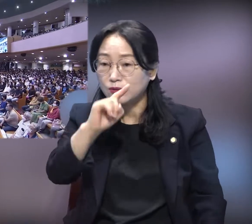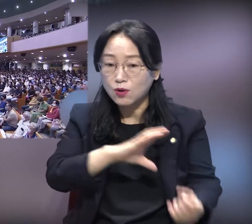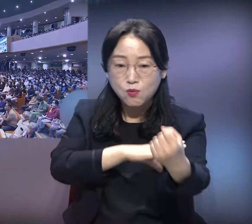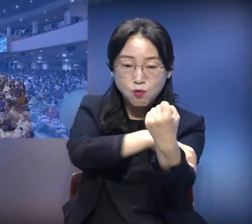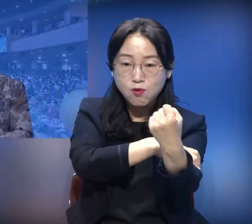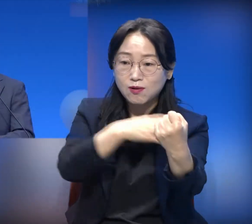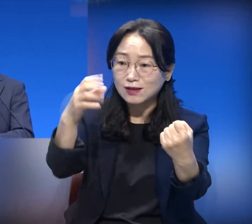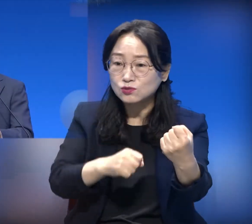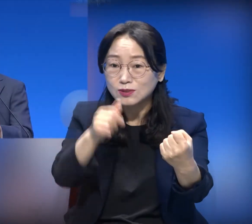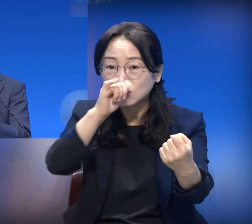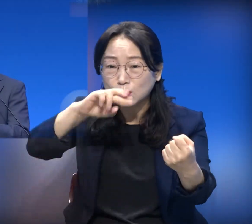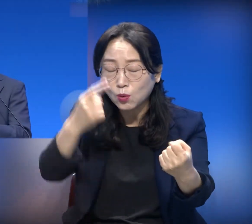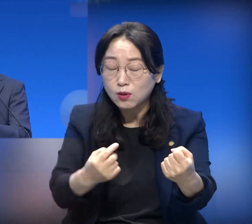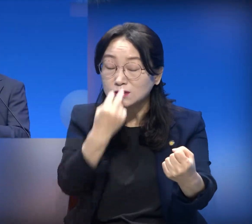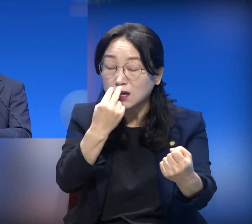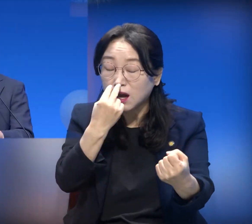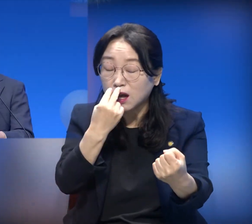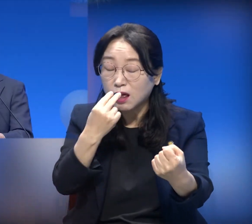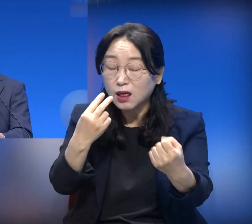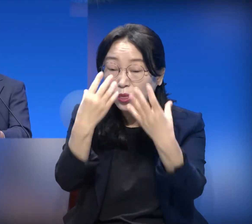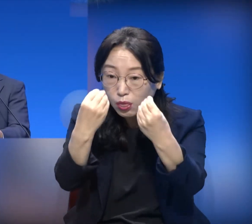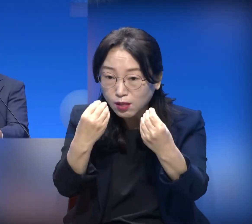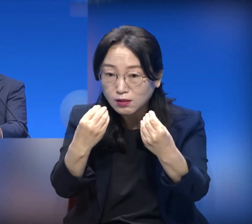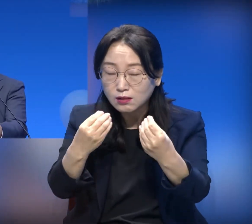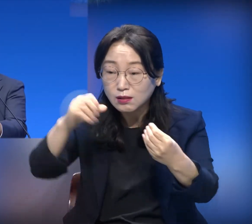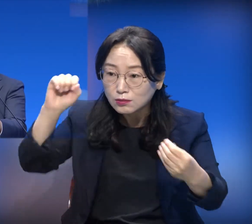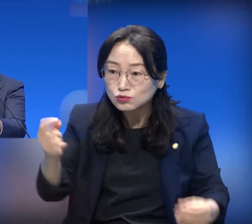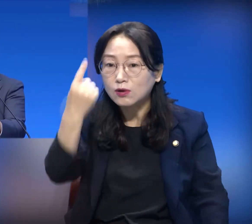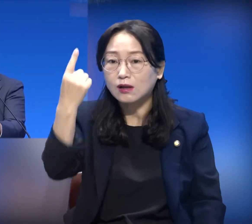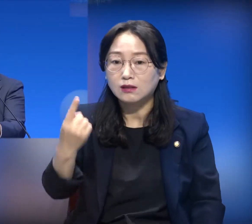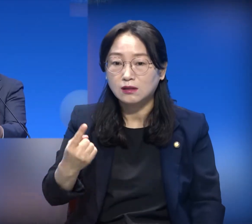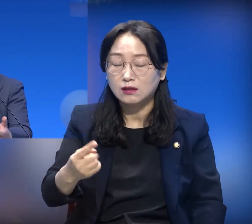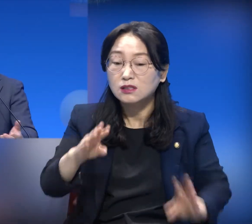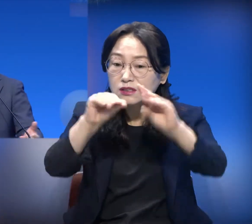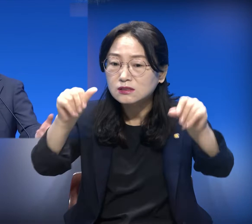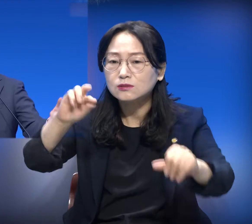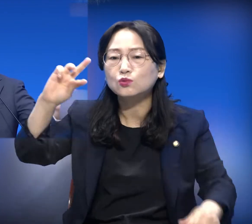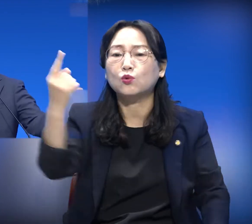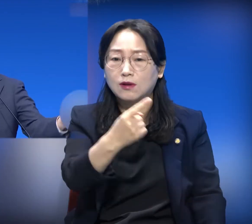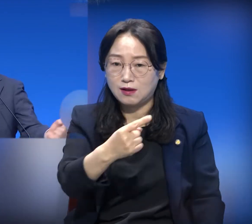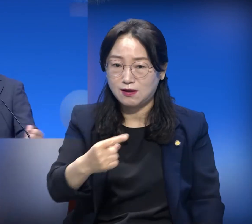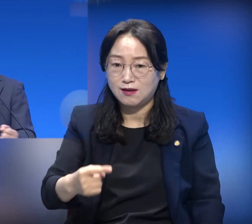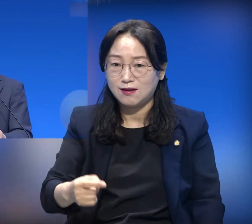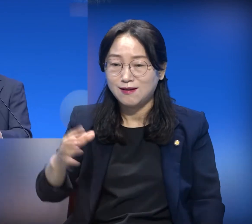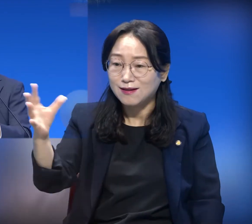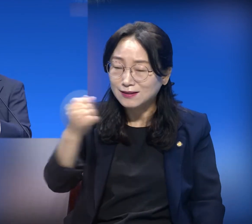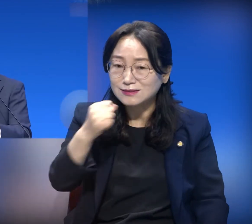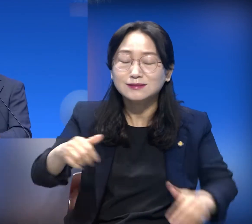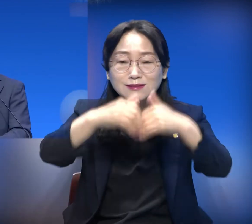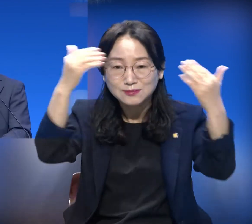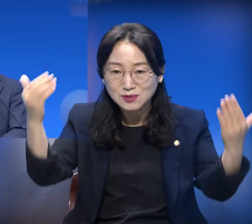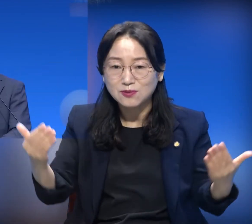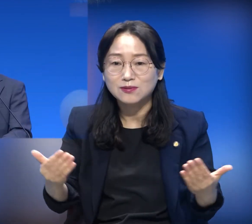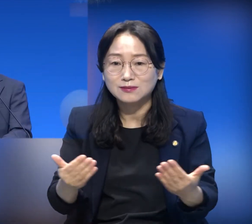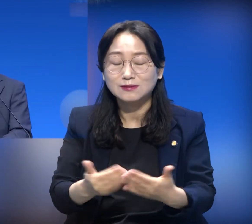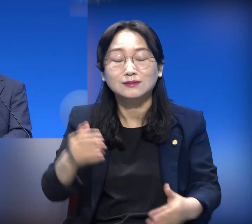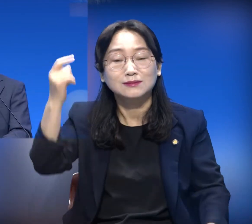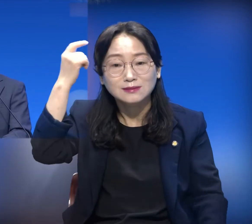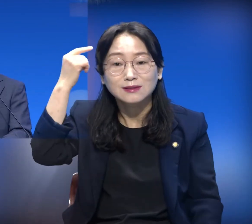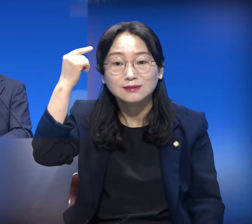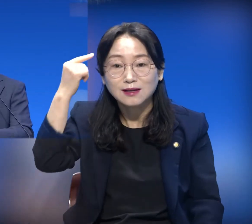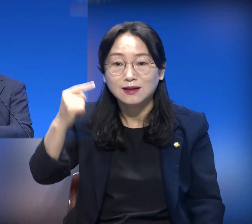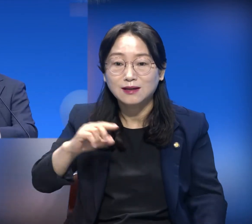권력자라고 할지라도 호흡이 끊어지는 그 순간 그는 흙으로 돌아가게 되고 그의 가진 모든